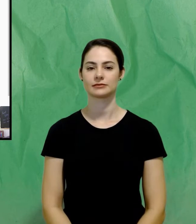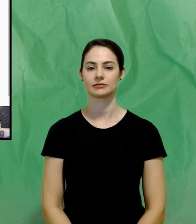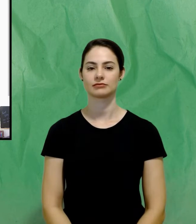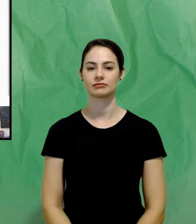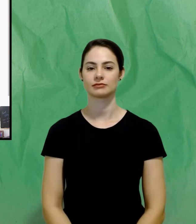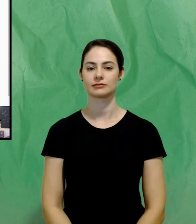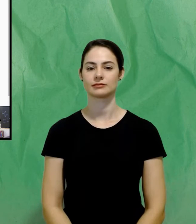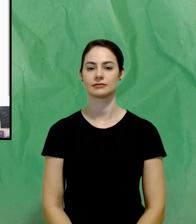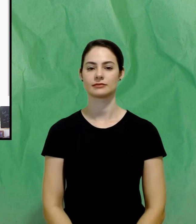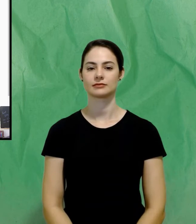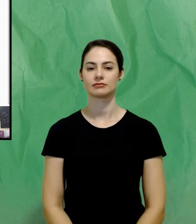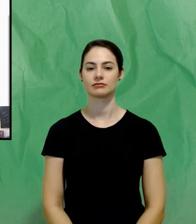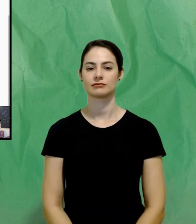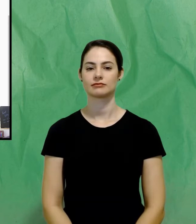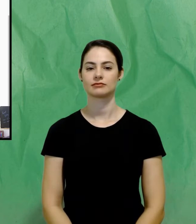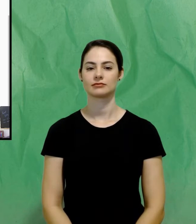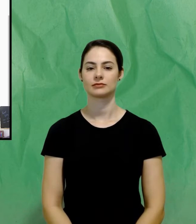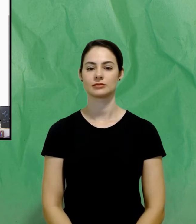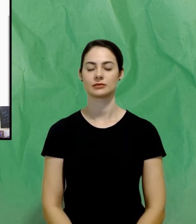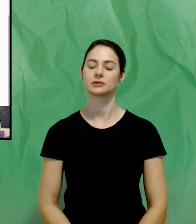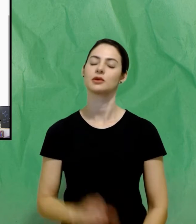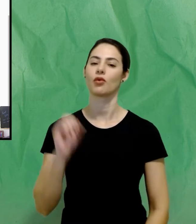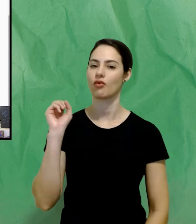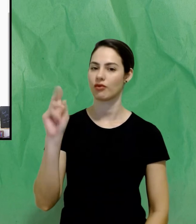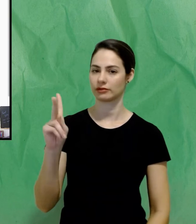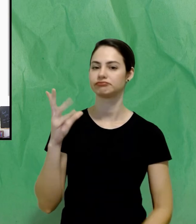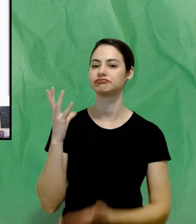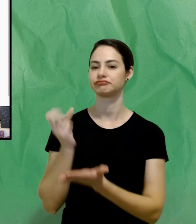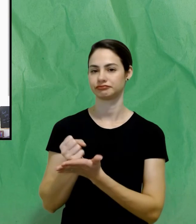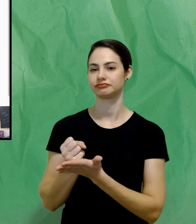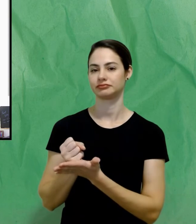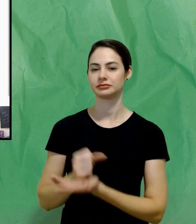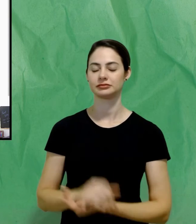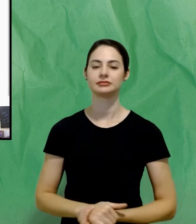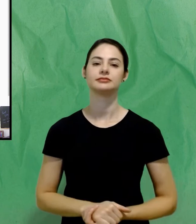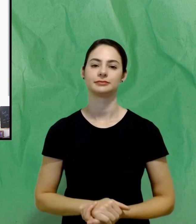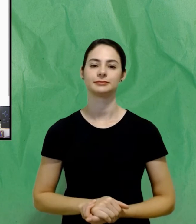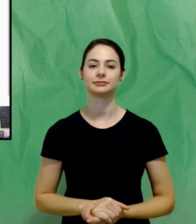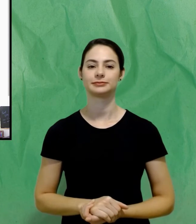com.company.mybooks. E aqui MyBooks e vamos registrar o nosso web.